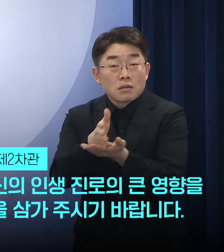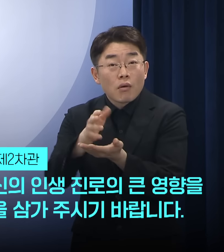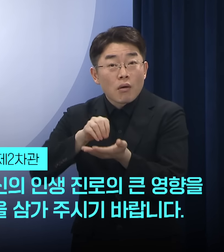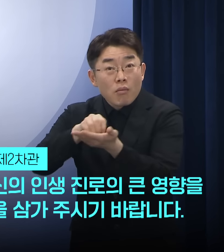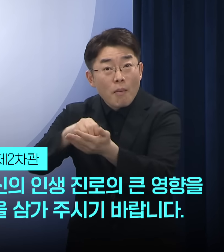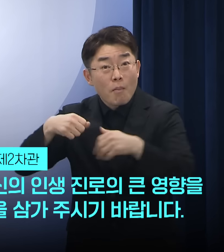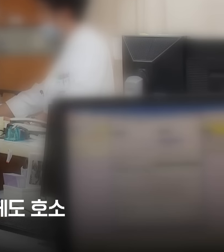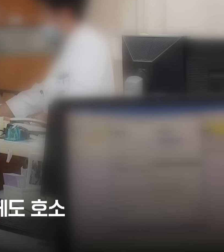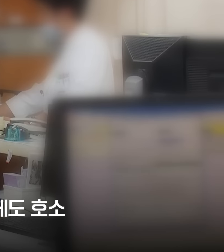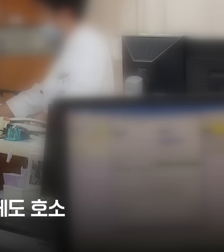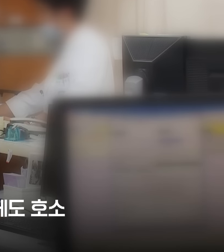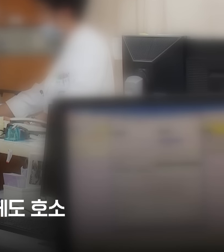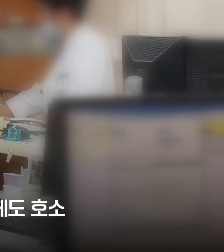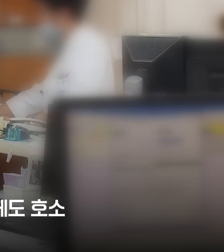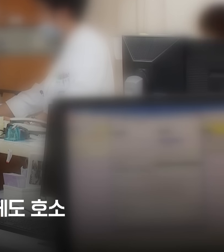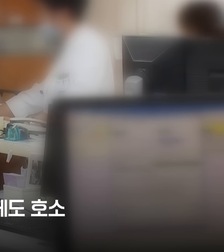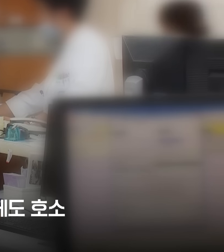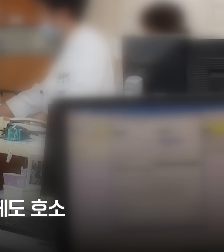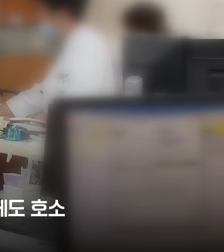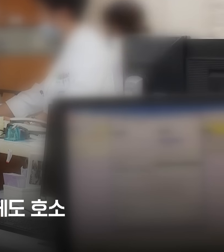주시기 바랍니다.